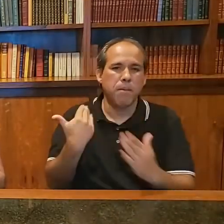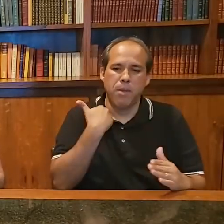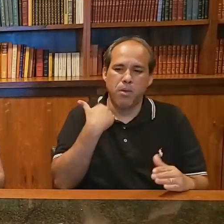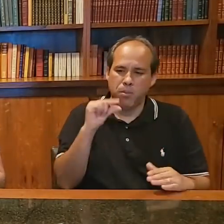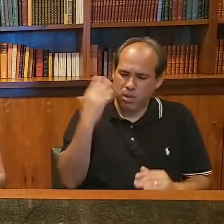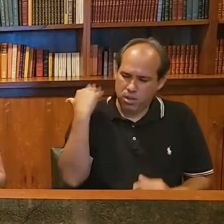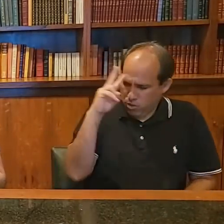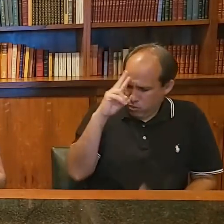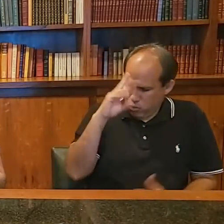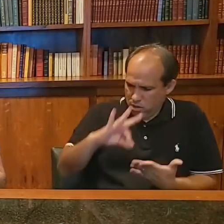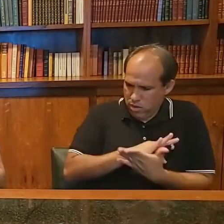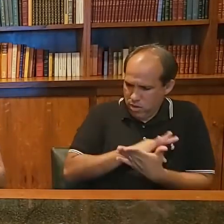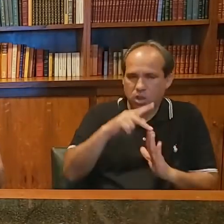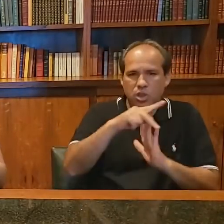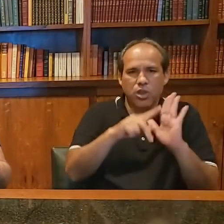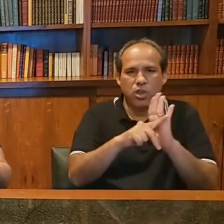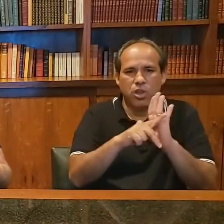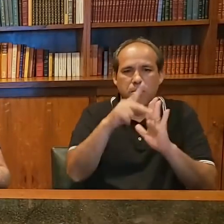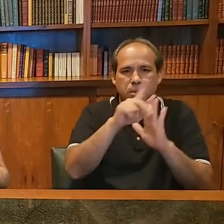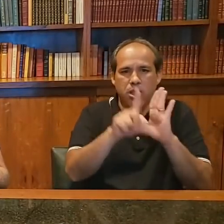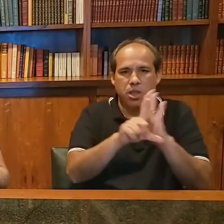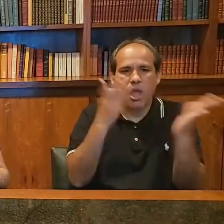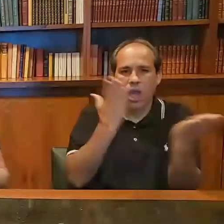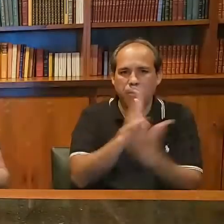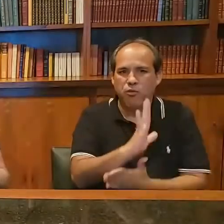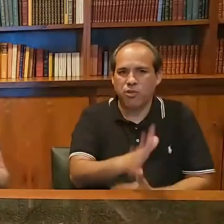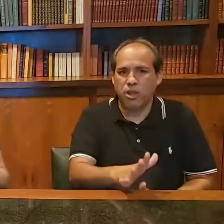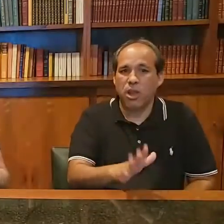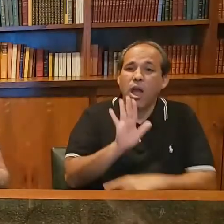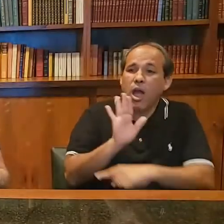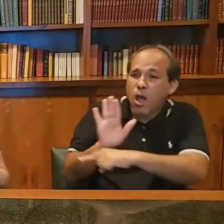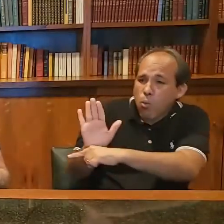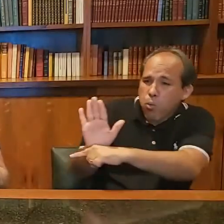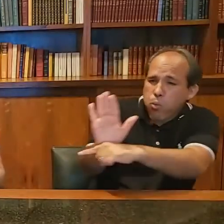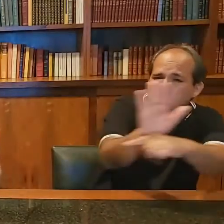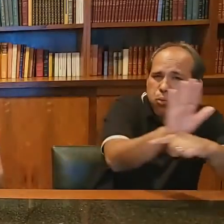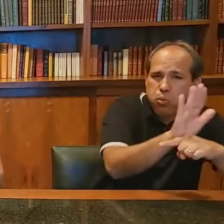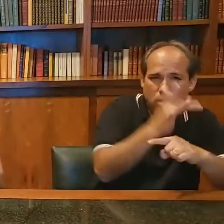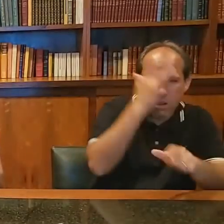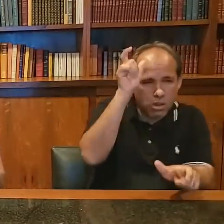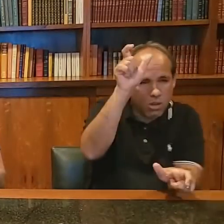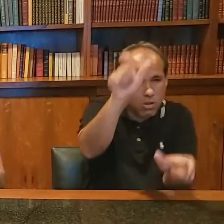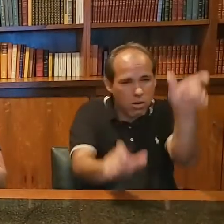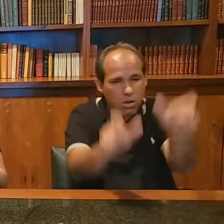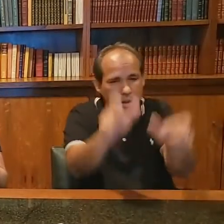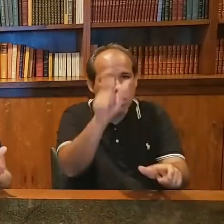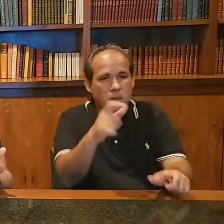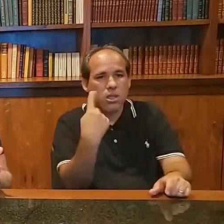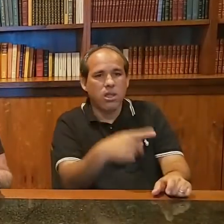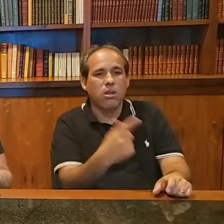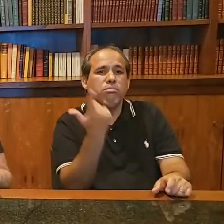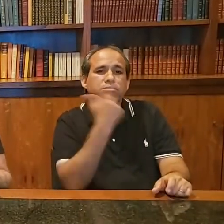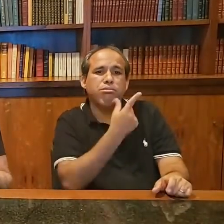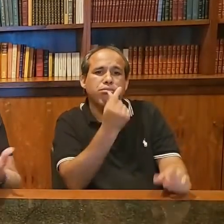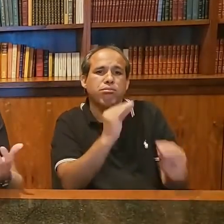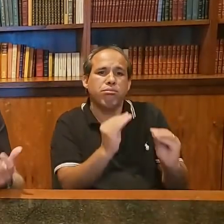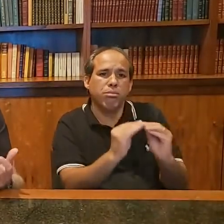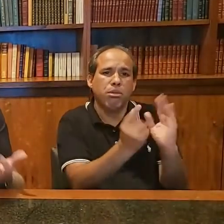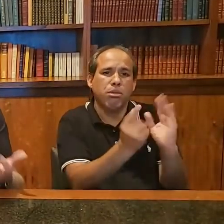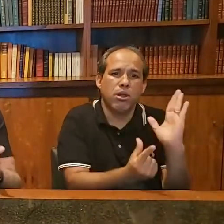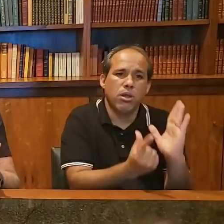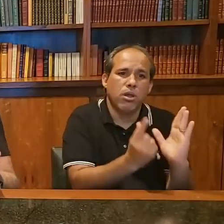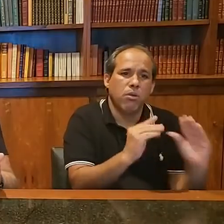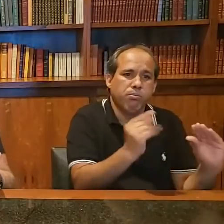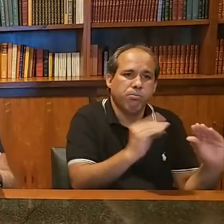segunda-feira, esse projeto. Ajuda aí ao pessoal, né, a receber uns recursos com o